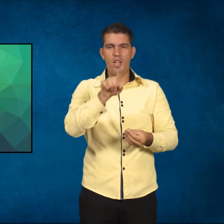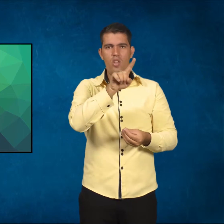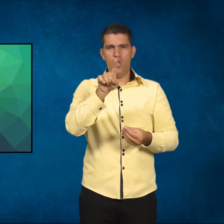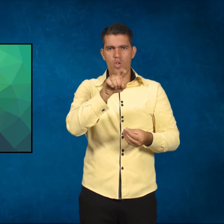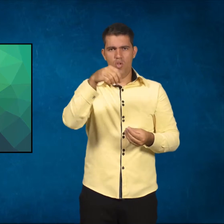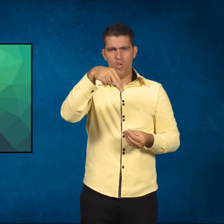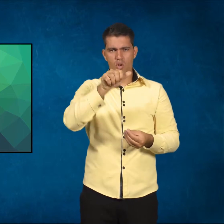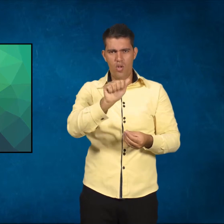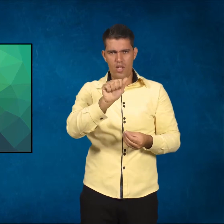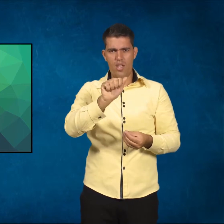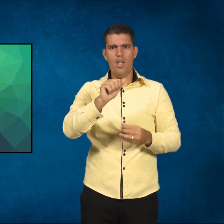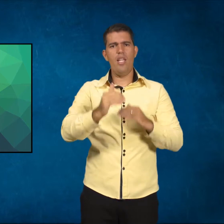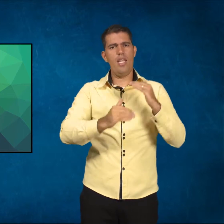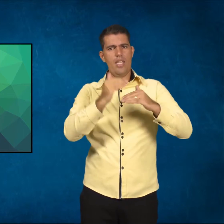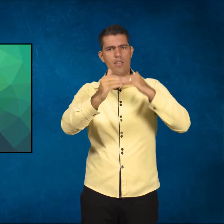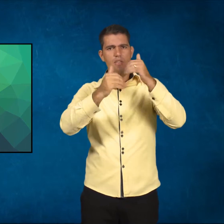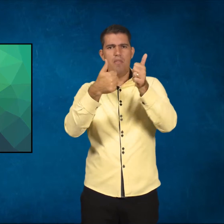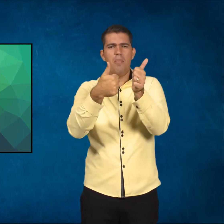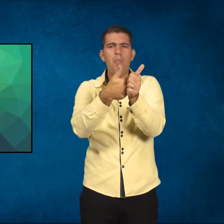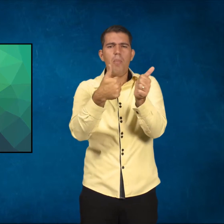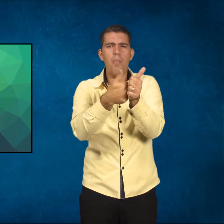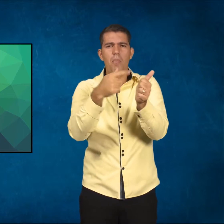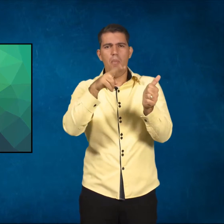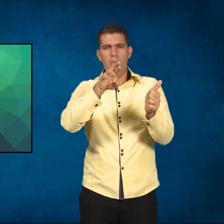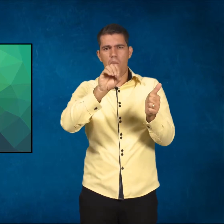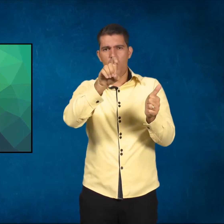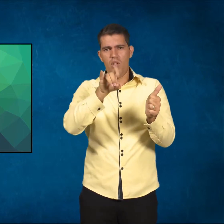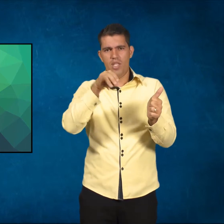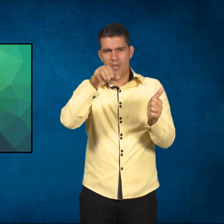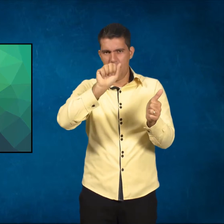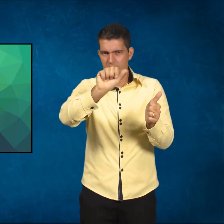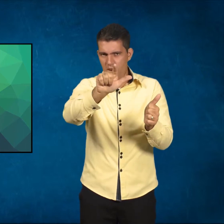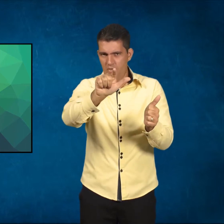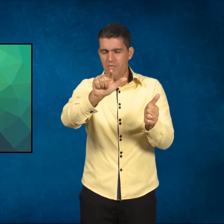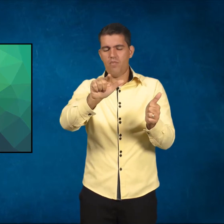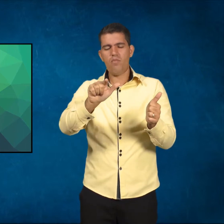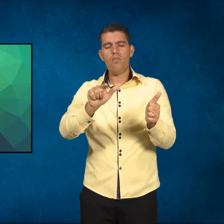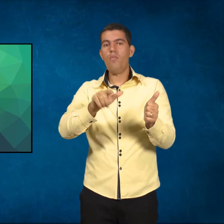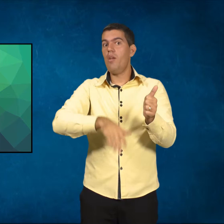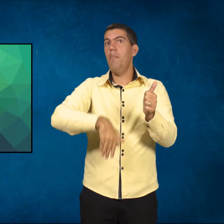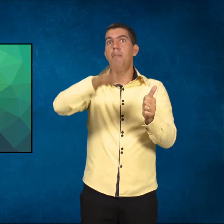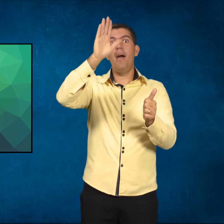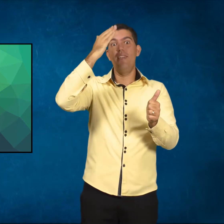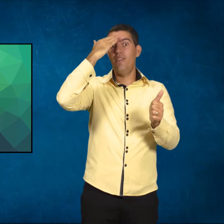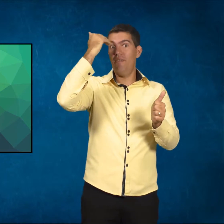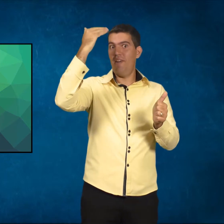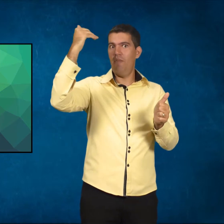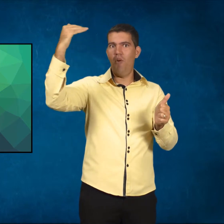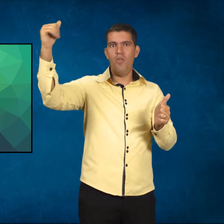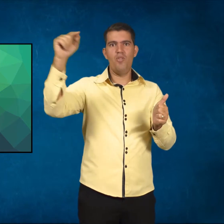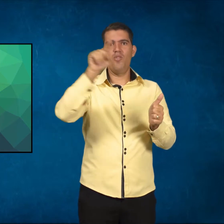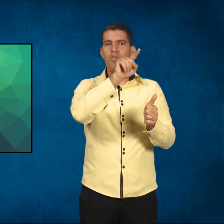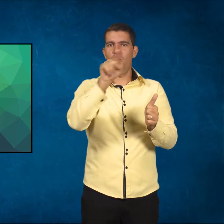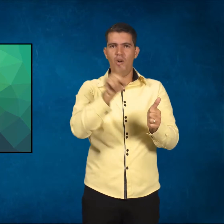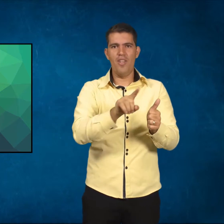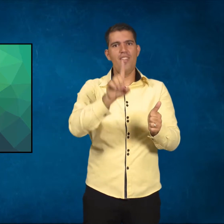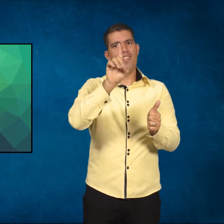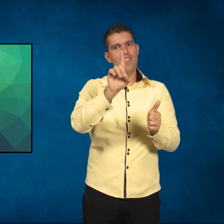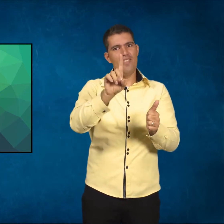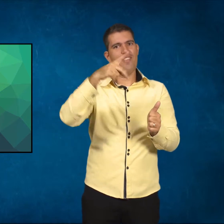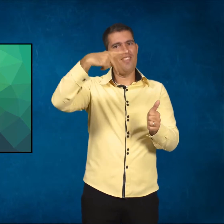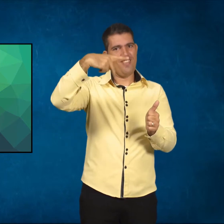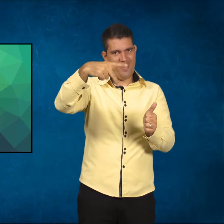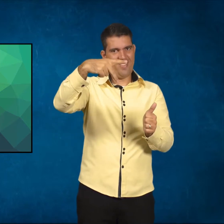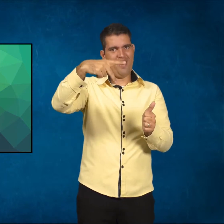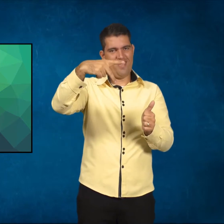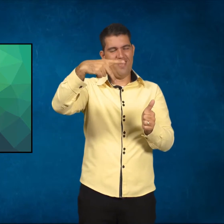desenvolvimento proximal. Zona de desenvolvimento proximal é a expressão mais conhecida em relação à teoria de Vygotsky. Então, esse é um termo